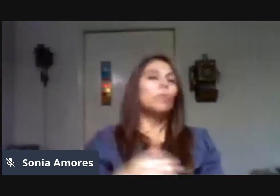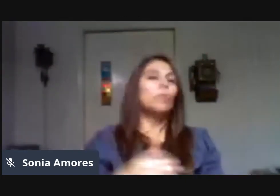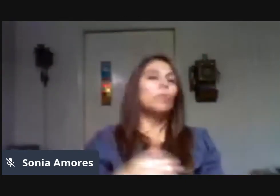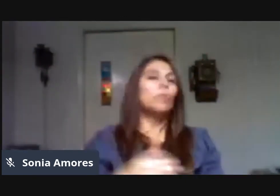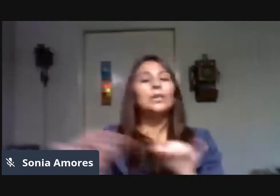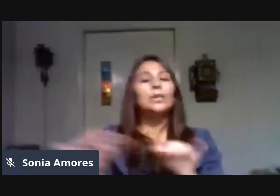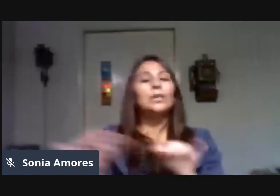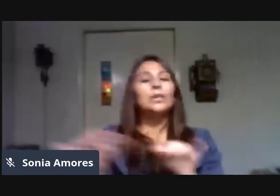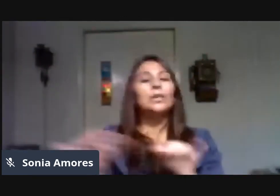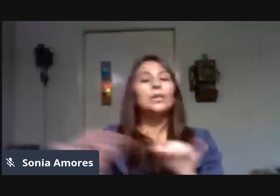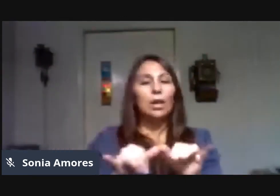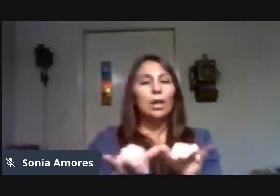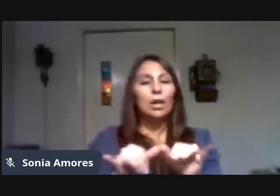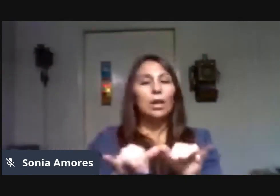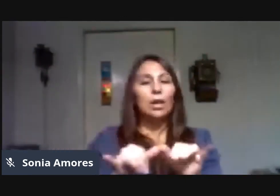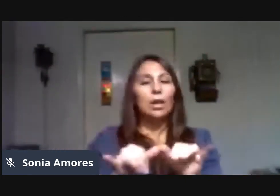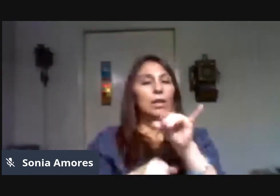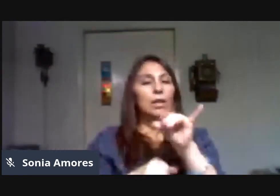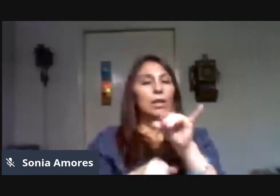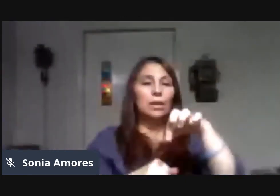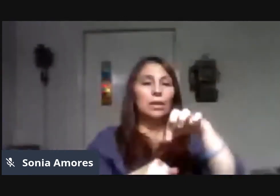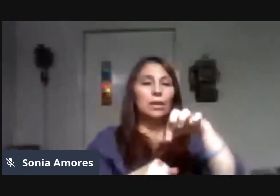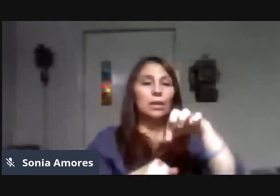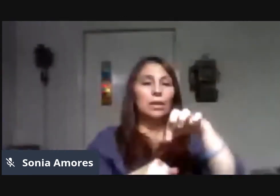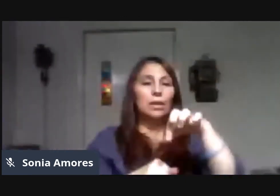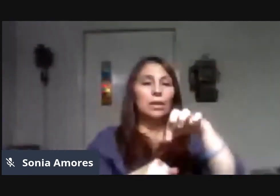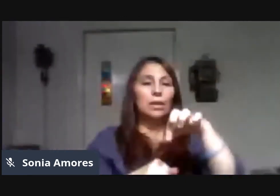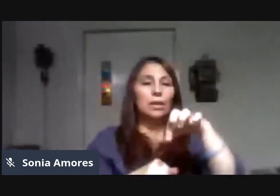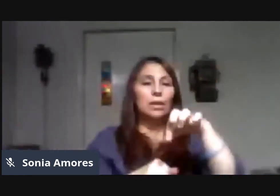que es como la no confrontación